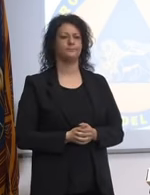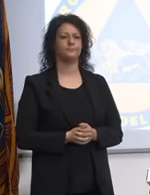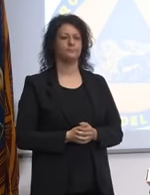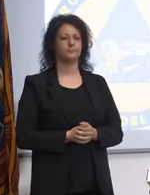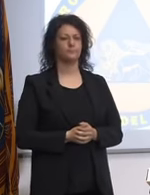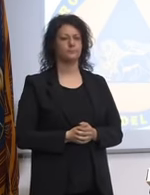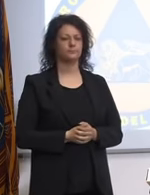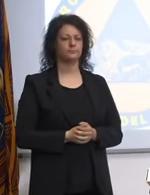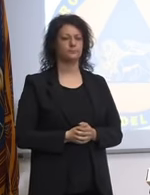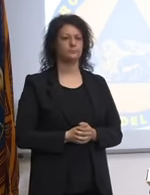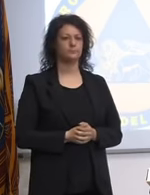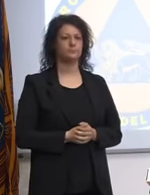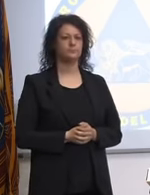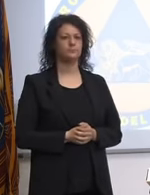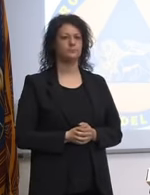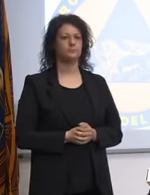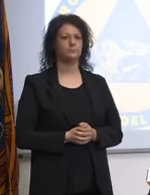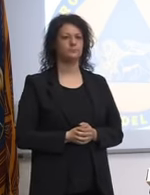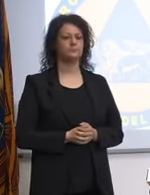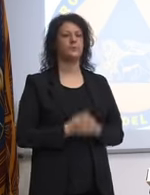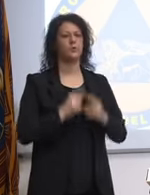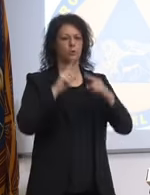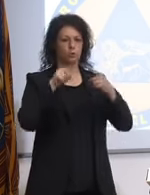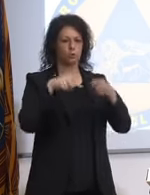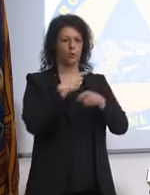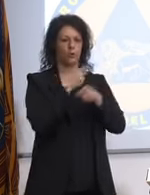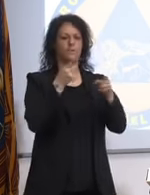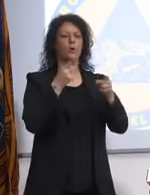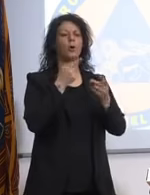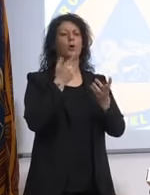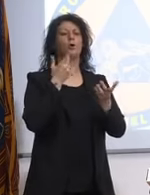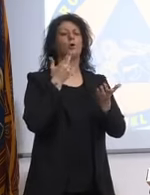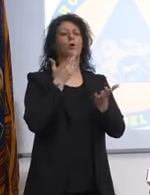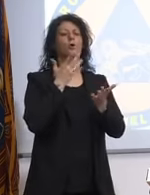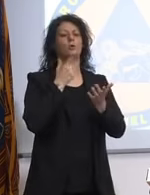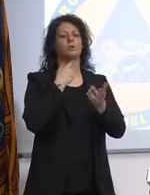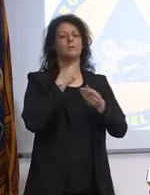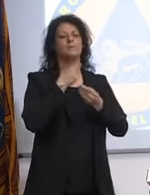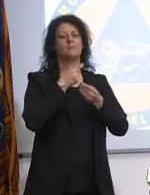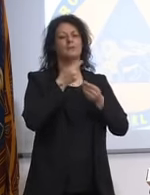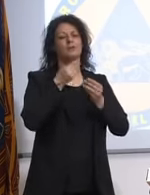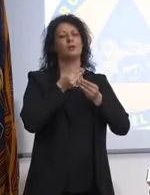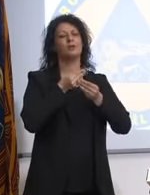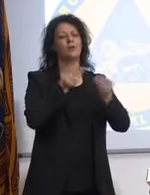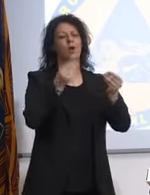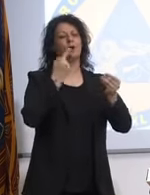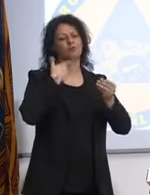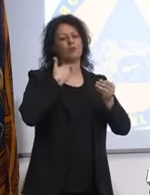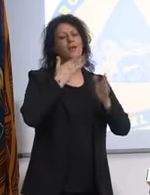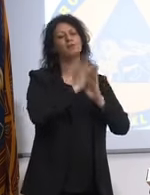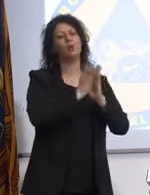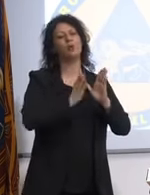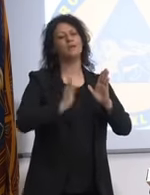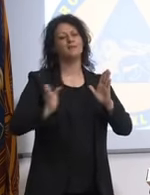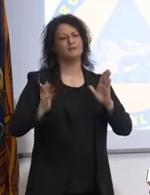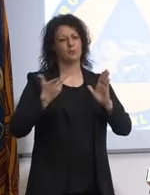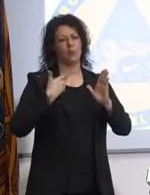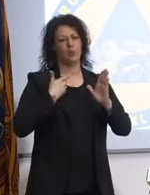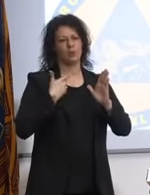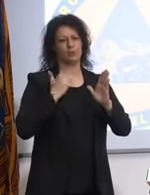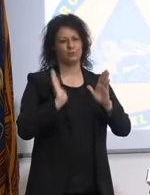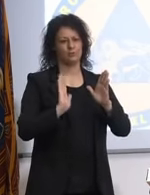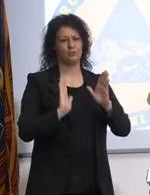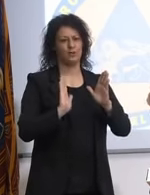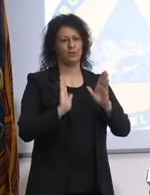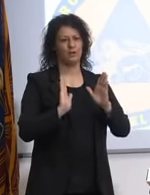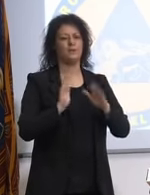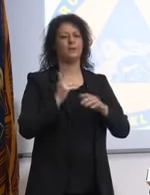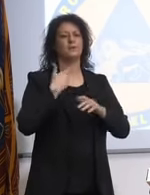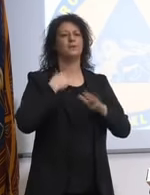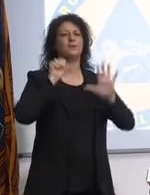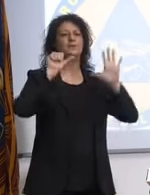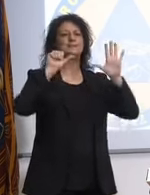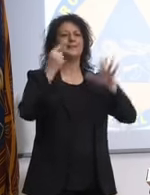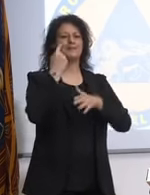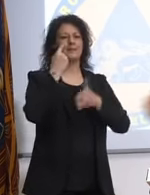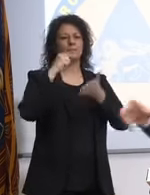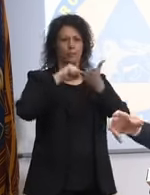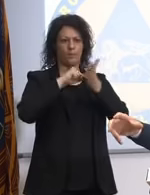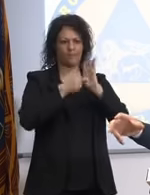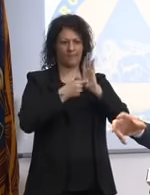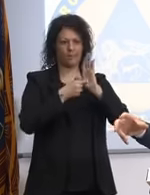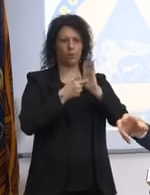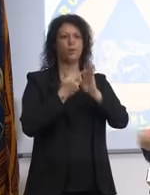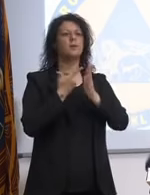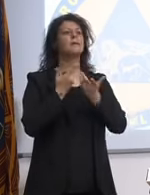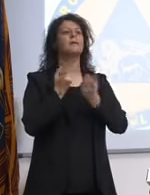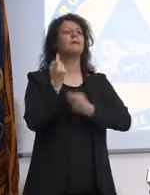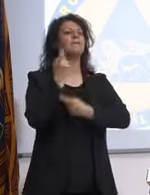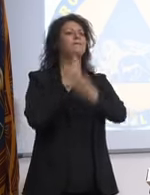Poi vi diamo nel comunicato stampa, vi diamo la suddivisione, nel senso che c'è una suddivisione rispetto ai 61 milioni da dove